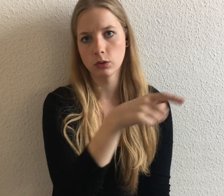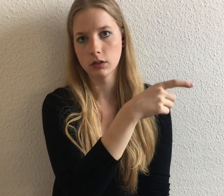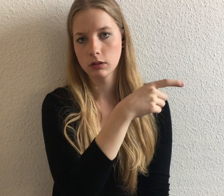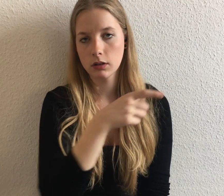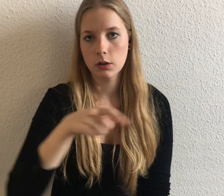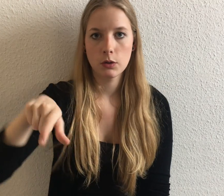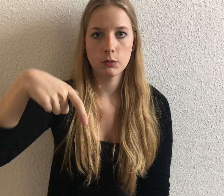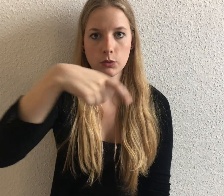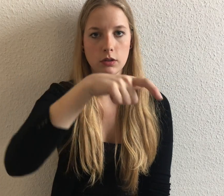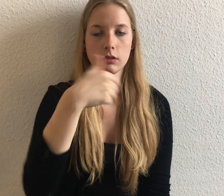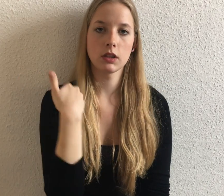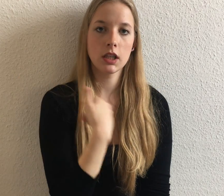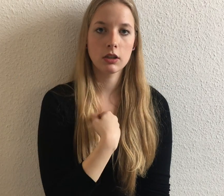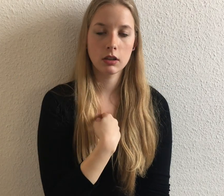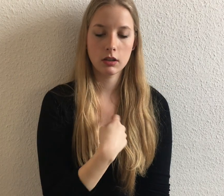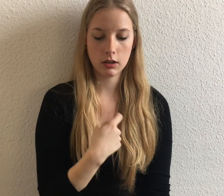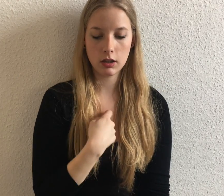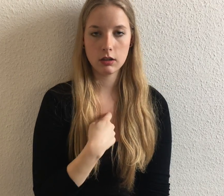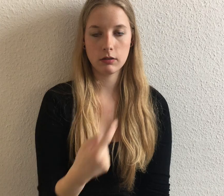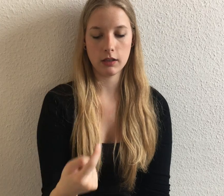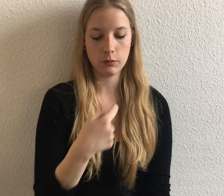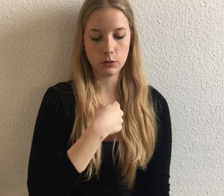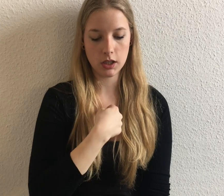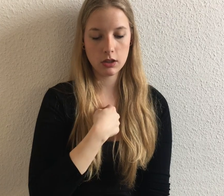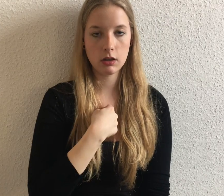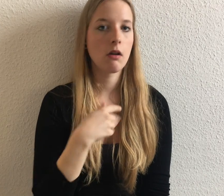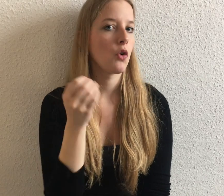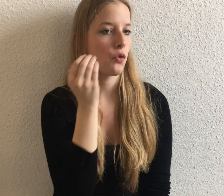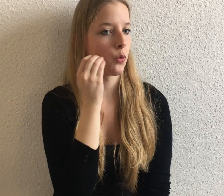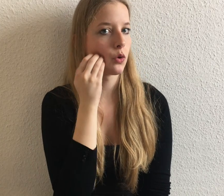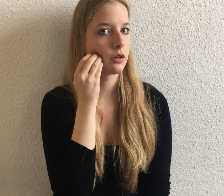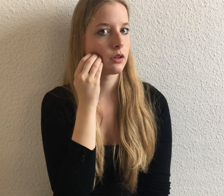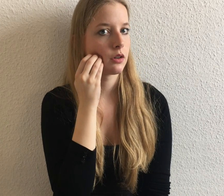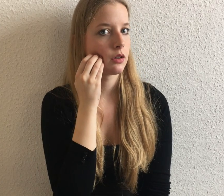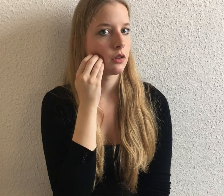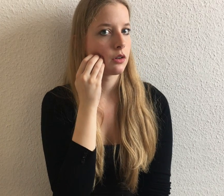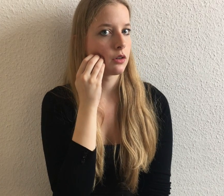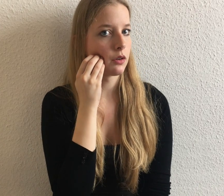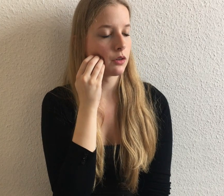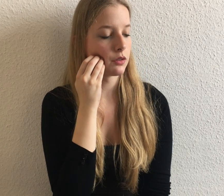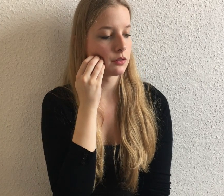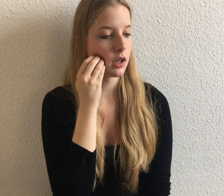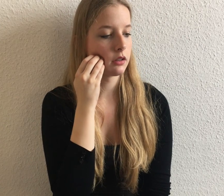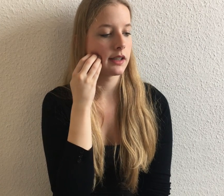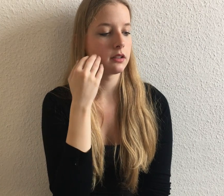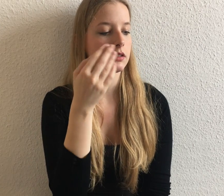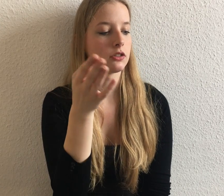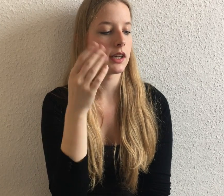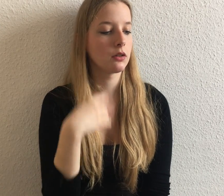Mosel. Mosel, also ich. Ich wohne und dann halt diese Stadt oder